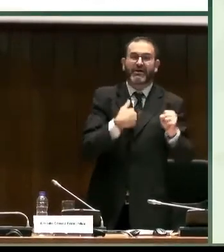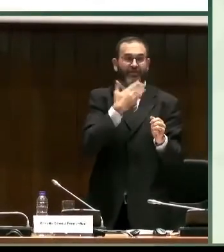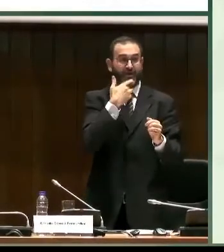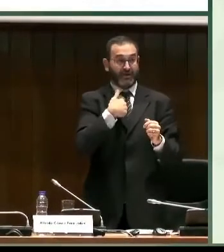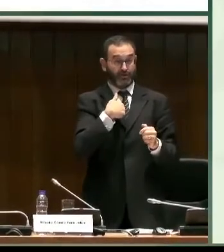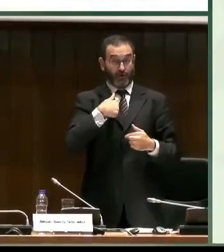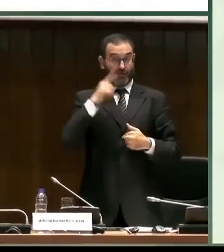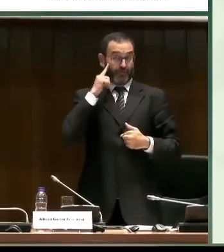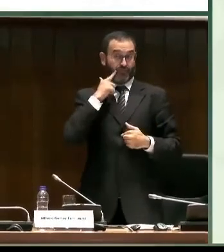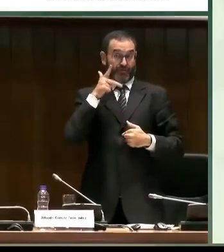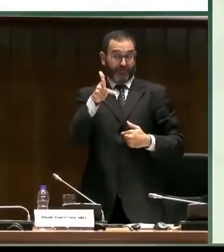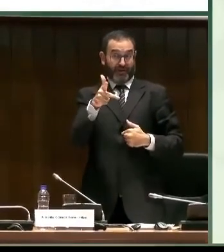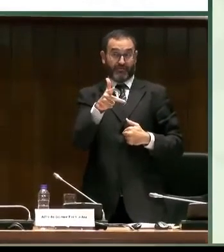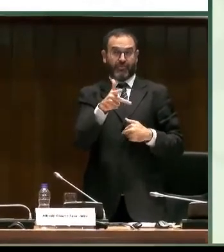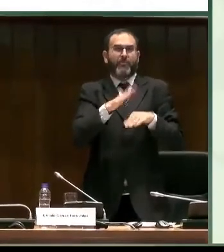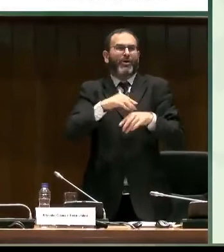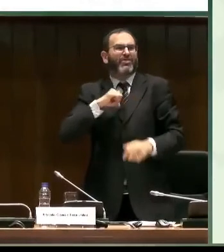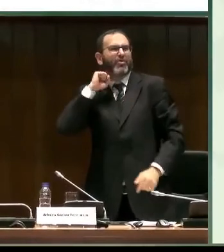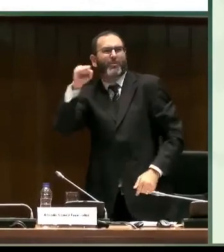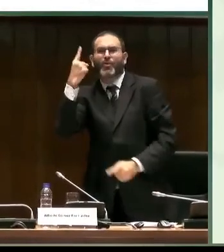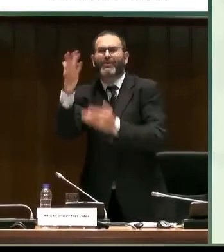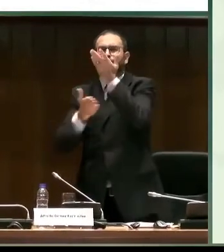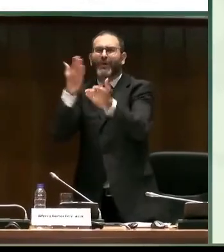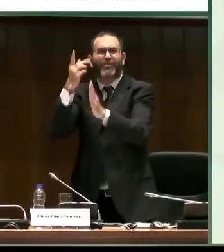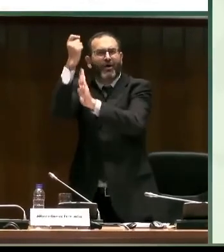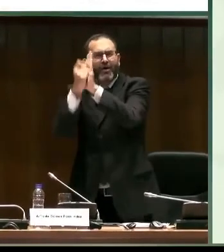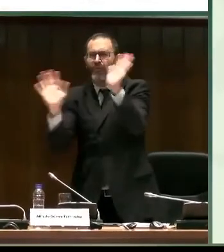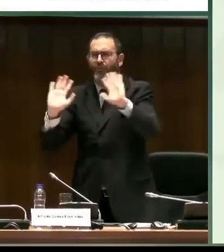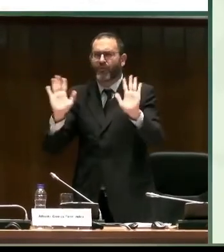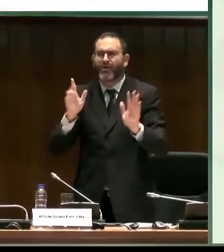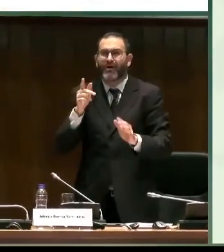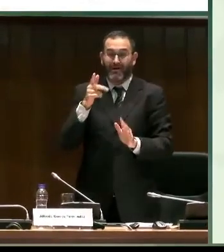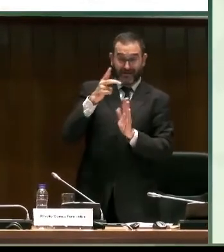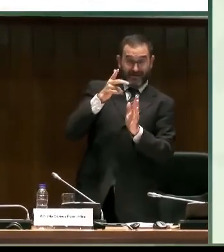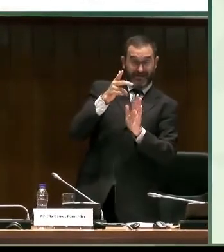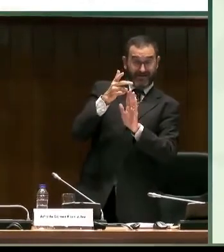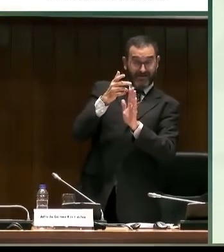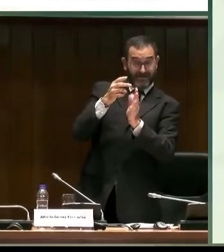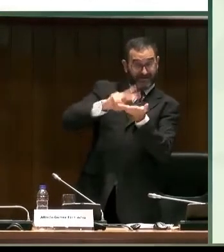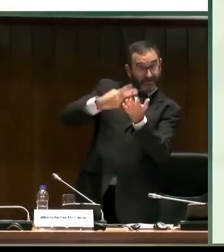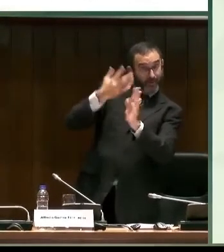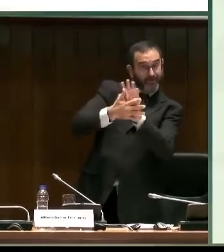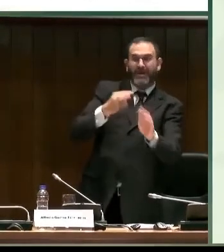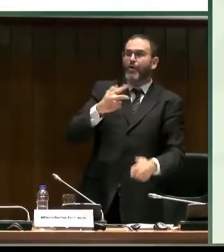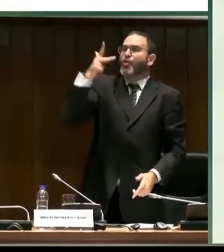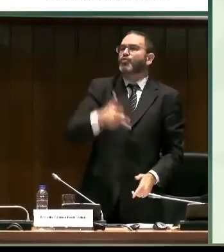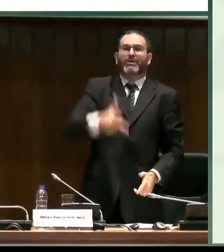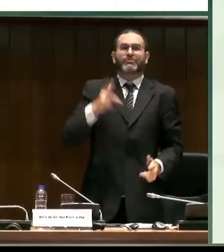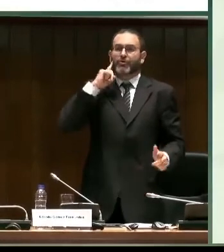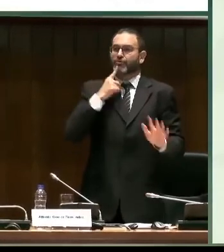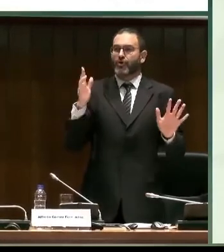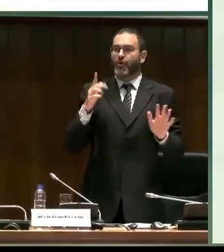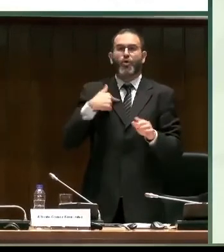de Andalucía se incorpore una subvención nominativa ex profeso para este tipo de servicios. Ya no dependemos de la